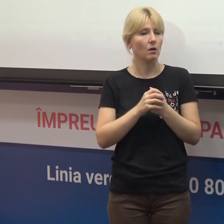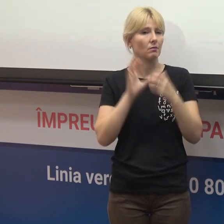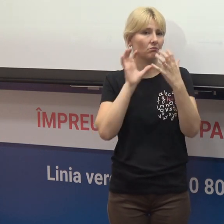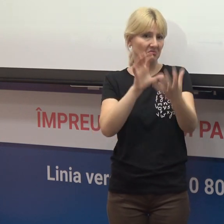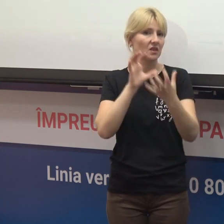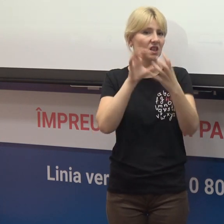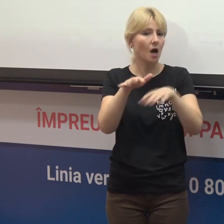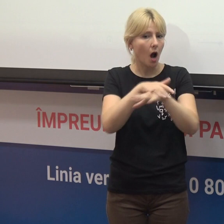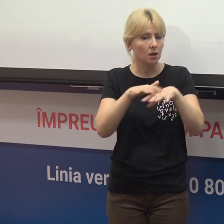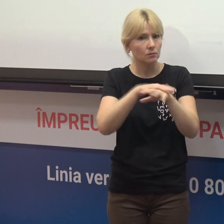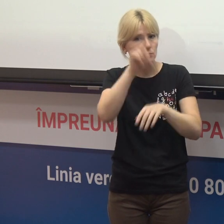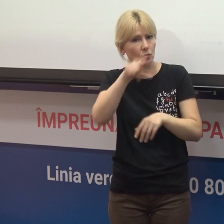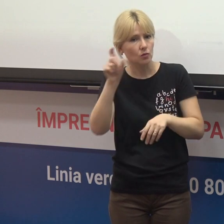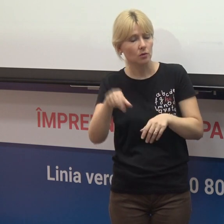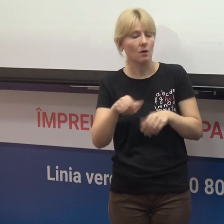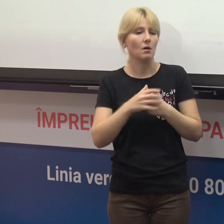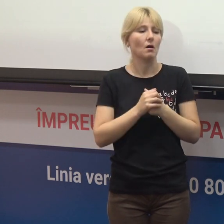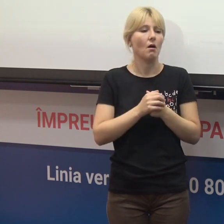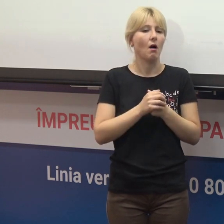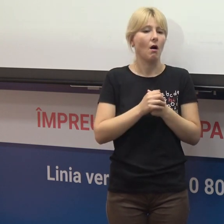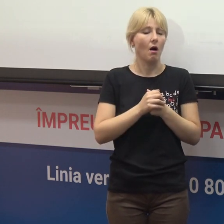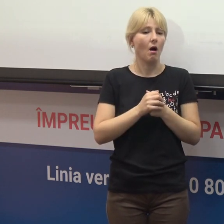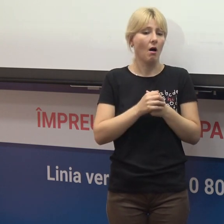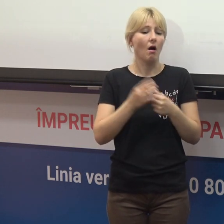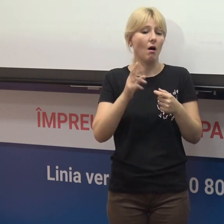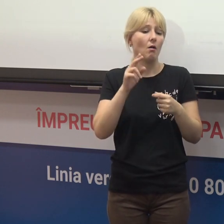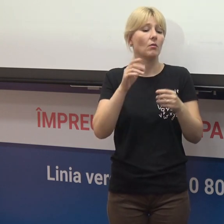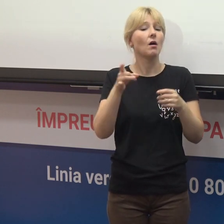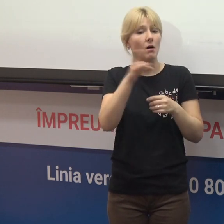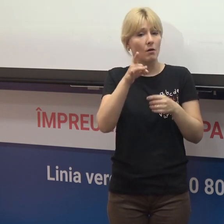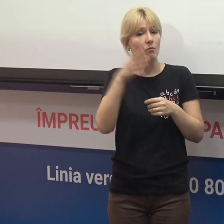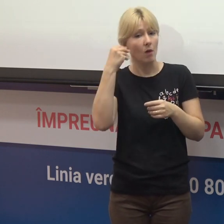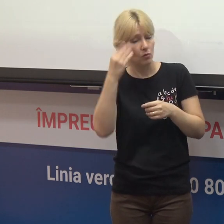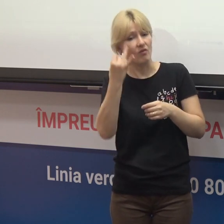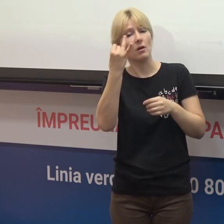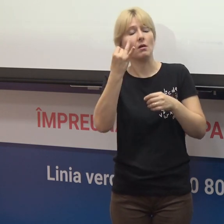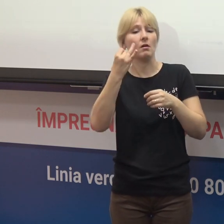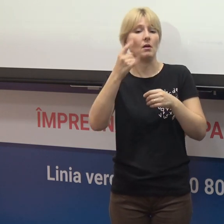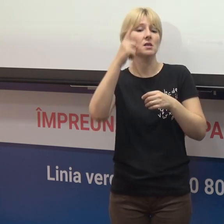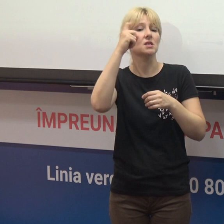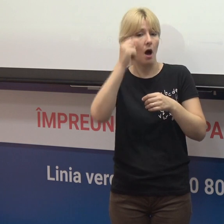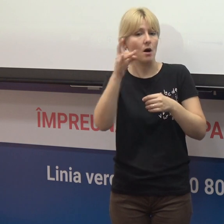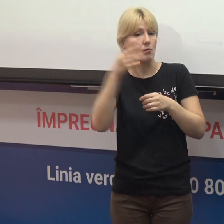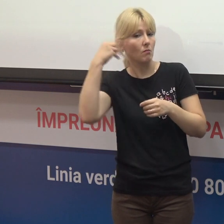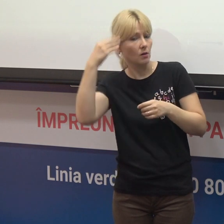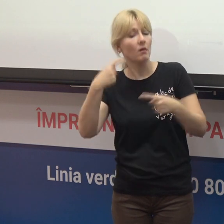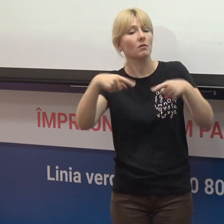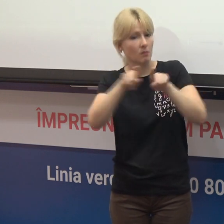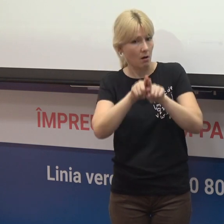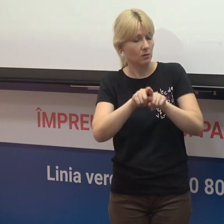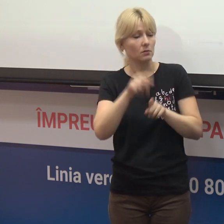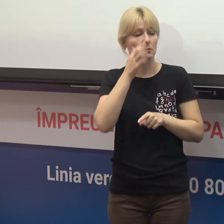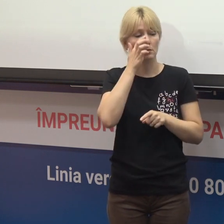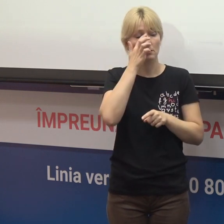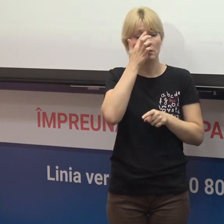populației atât în intern cât și pe extern, deci în așa mod ca până la urmă, deci iarăși